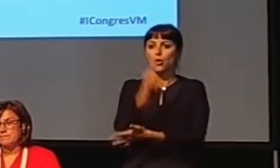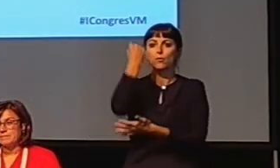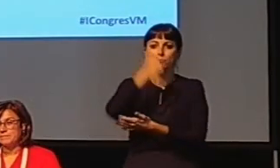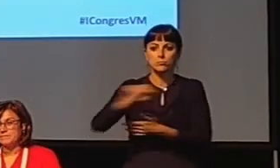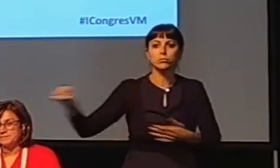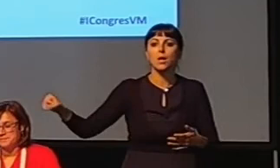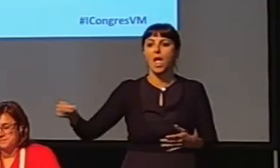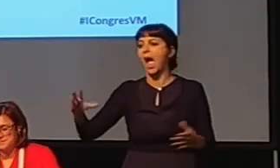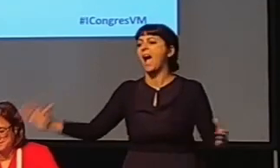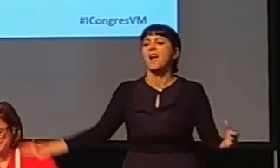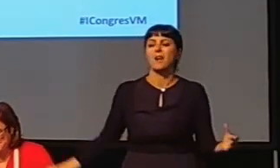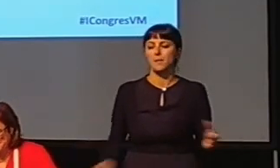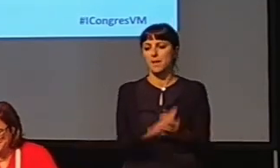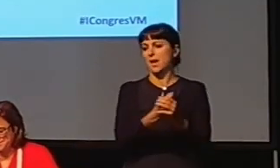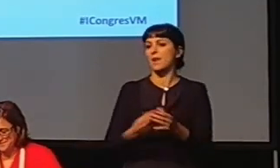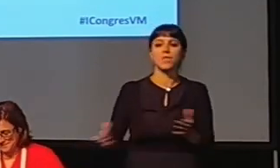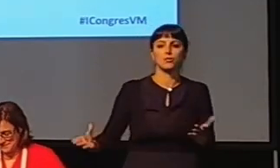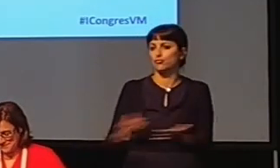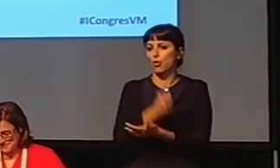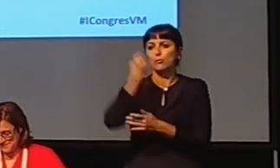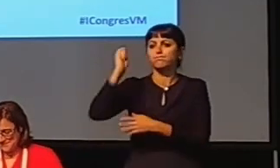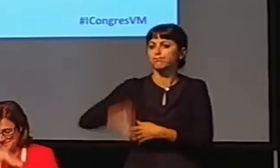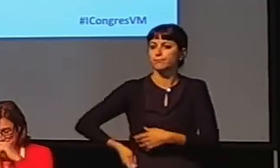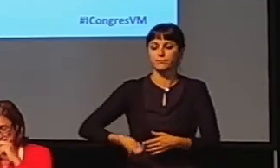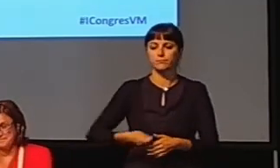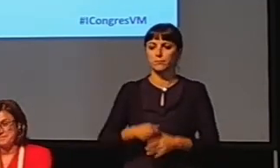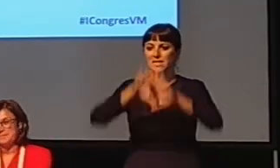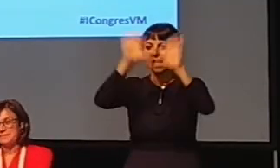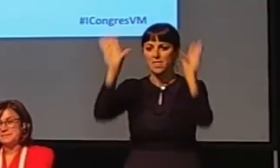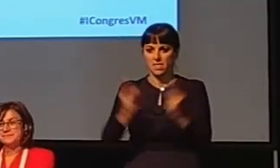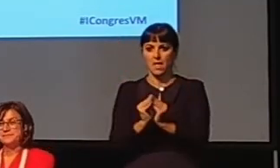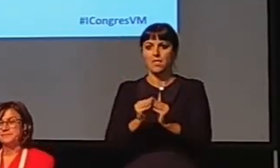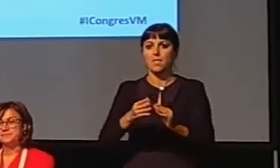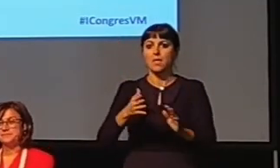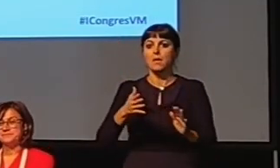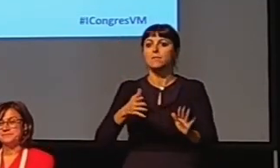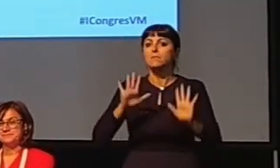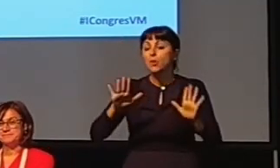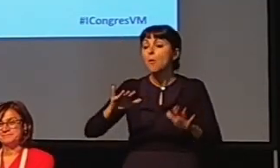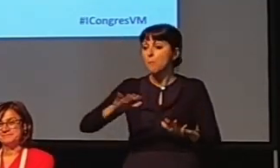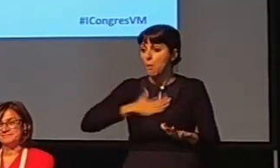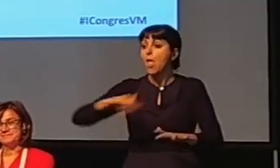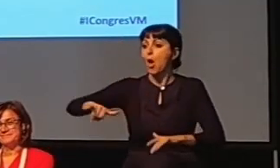a la mierda. Porque como igual nos joden, pero que me jodan desobedeciendo.